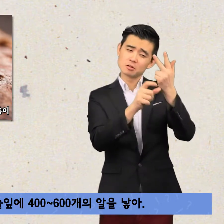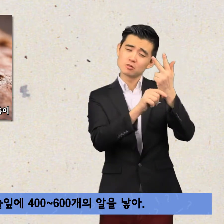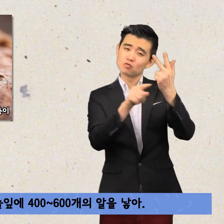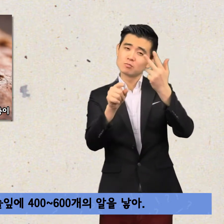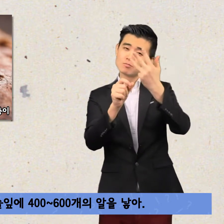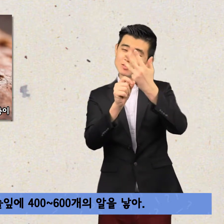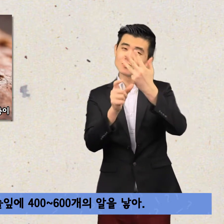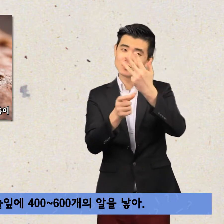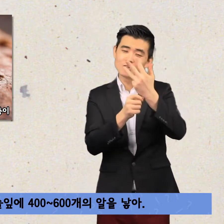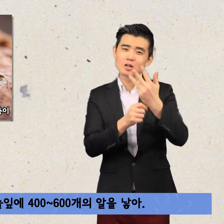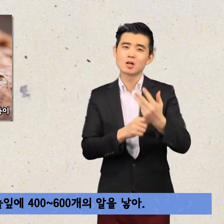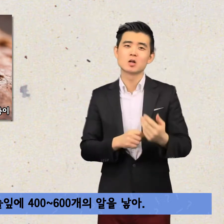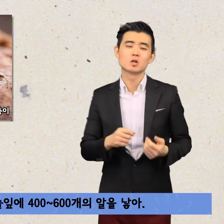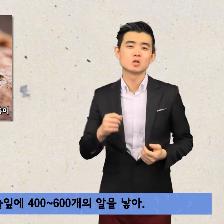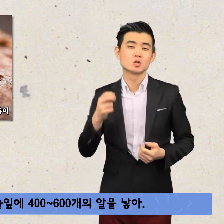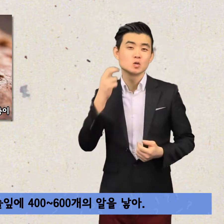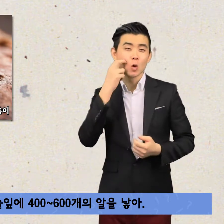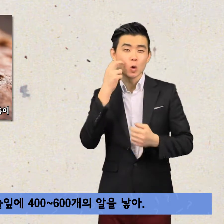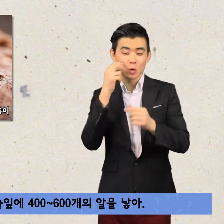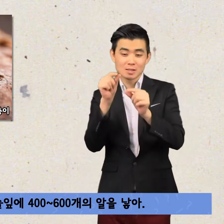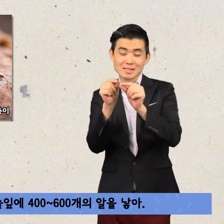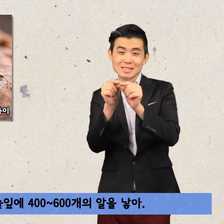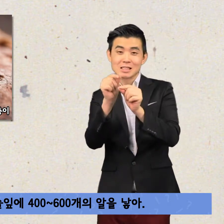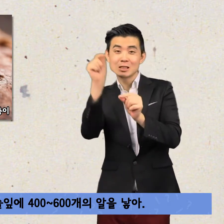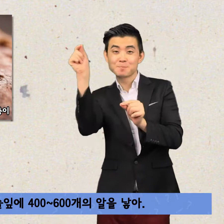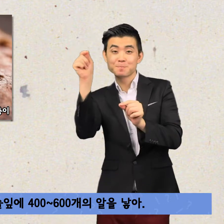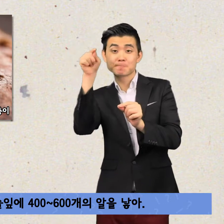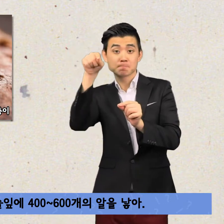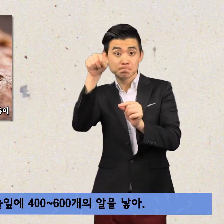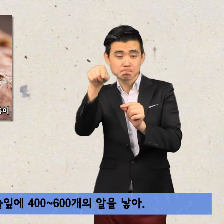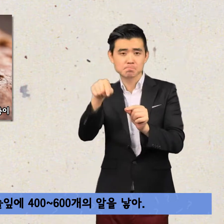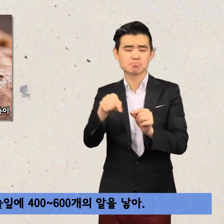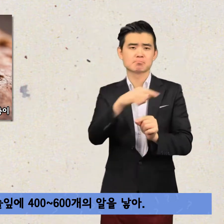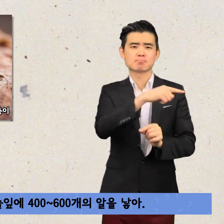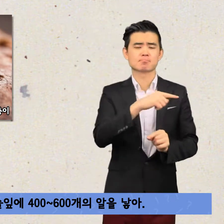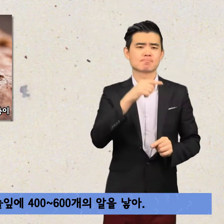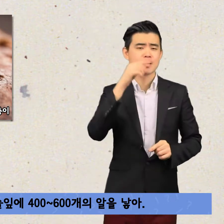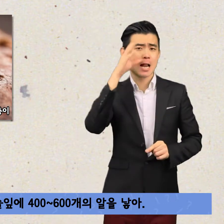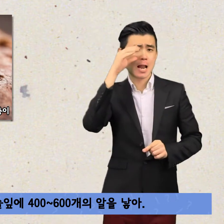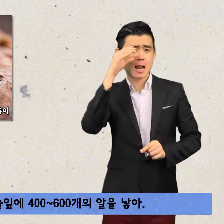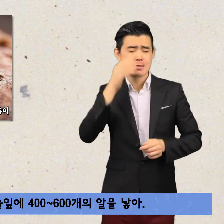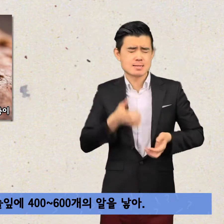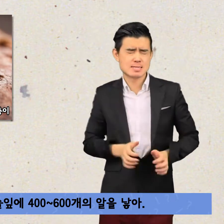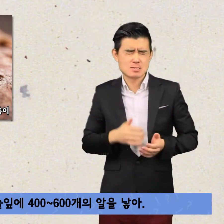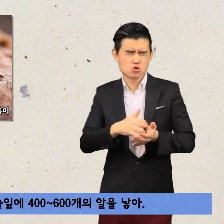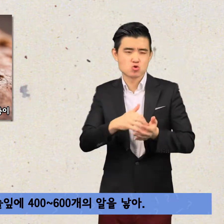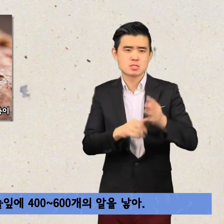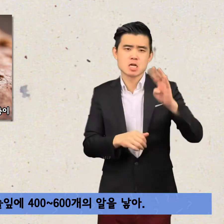솔라방은 7, 8월 솔잎에 400에서 600개의 알을 낳아.